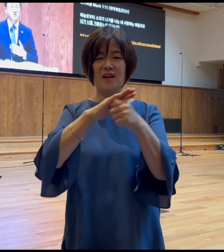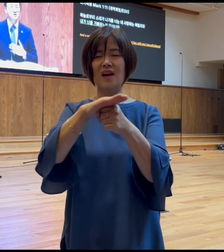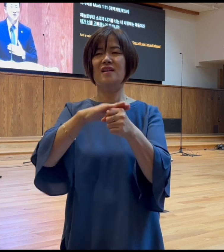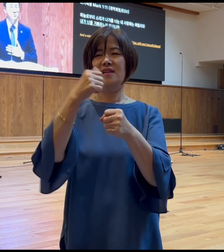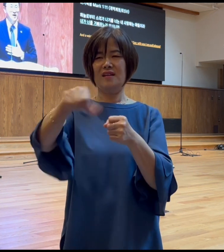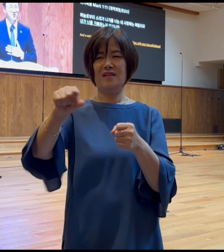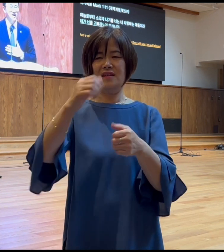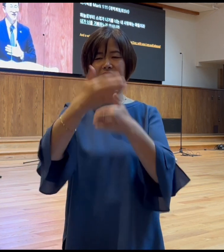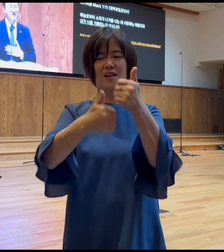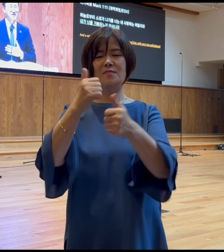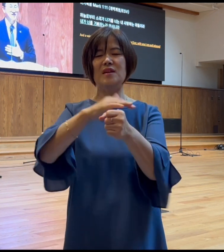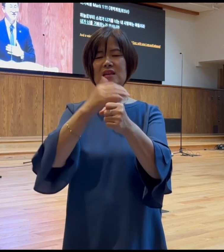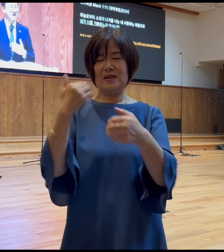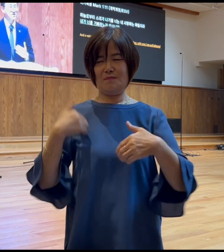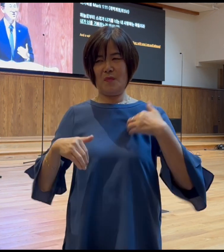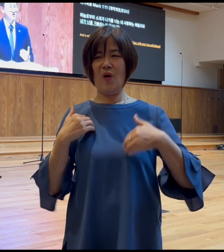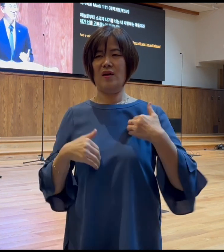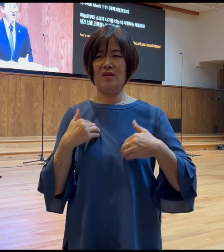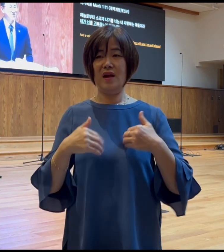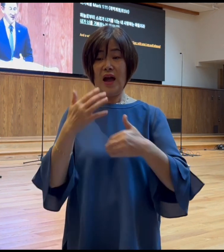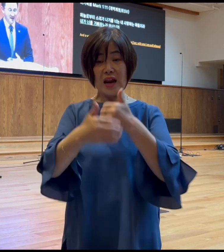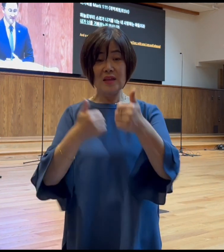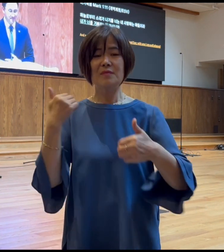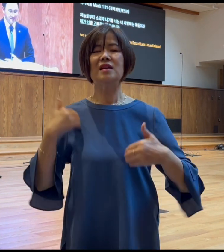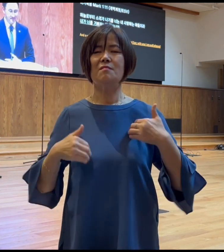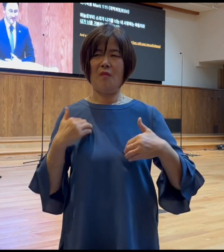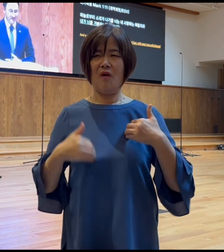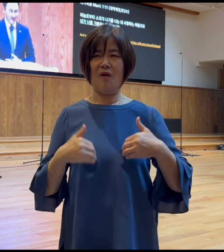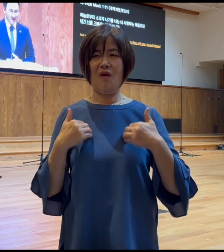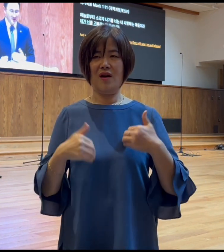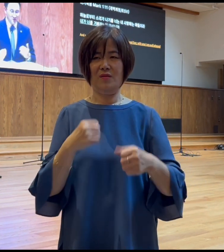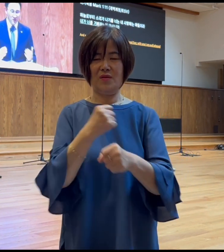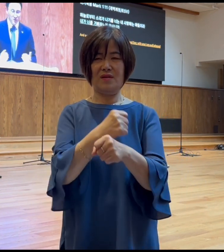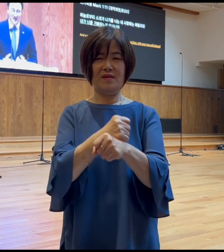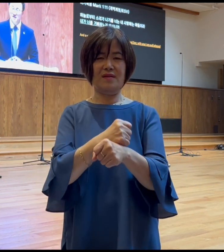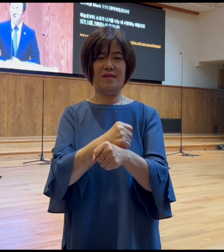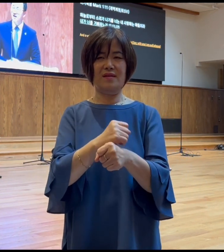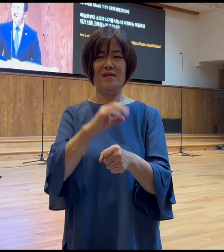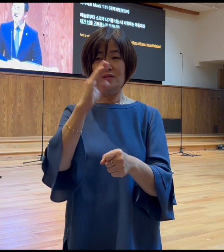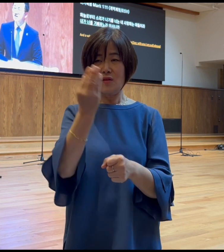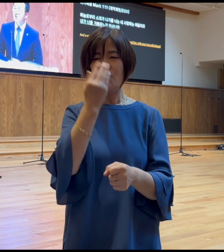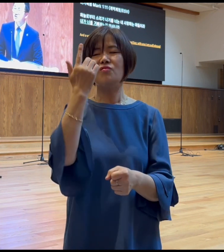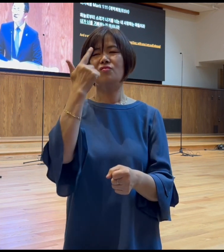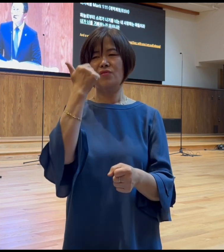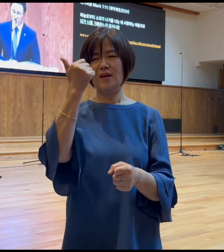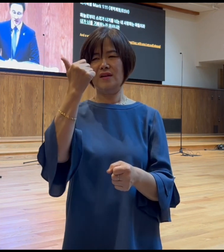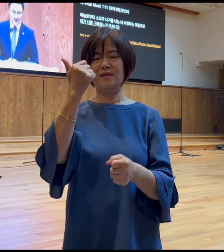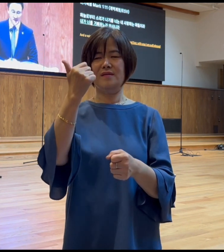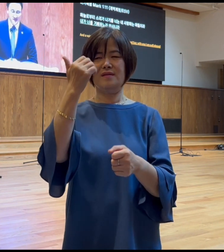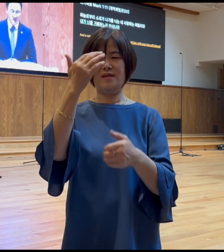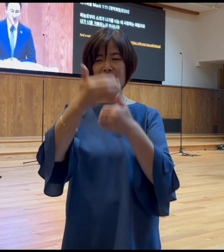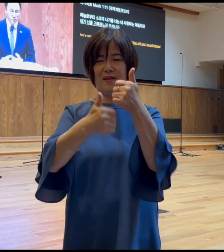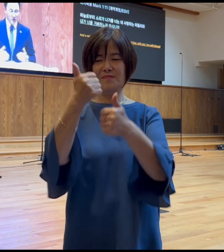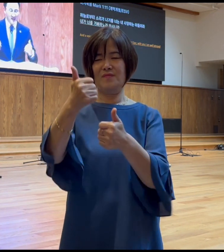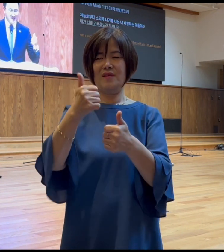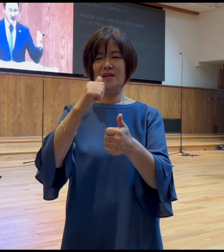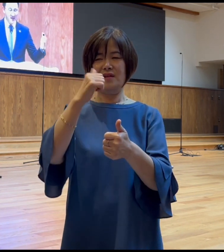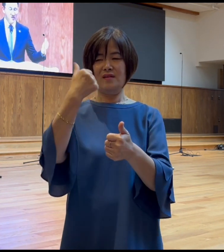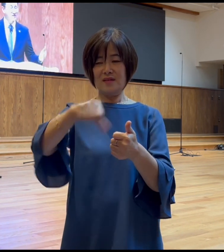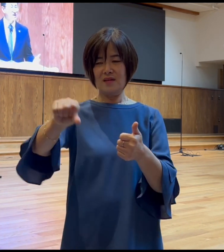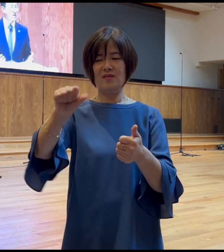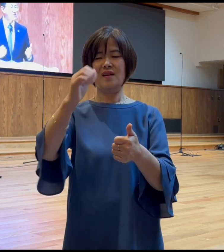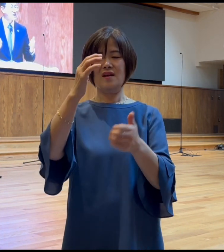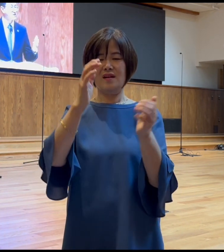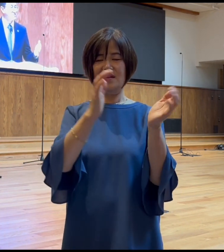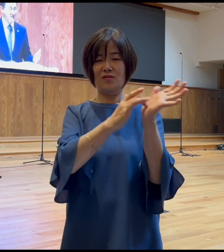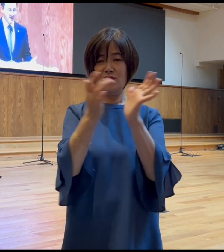너를 기뻐하노라. 내가 너를 기뻐하노라. 성부 하나님과 성자 예수님은 무한한 사랑의